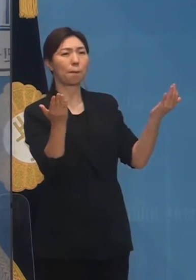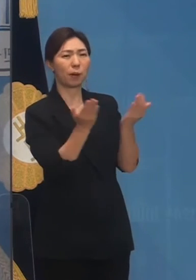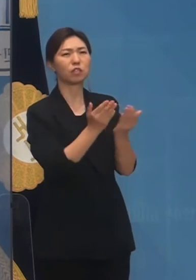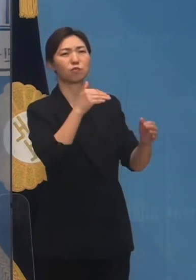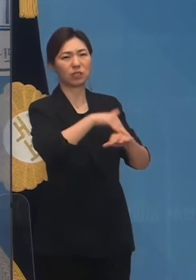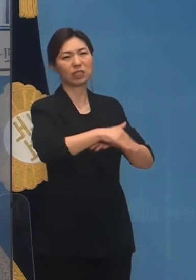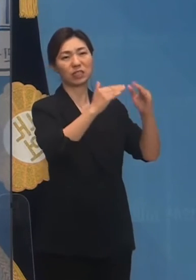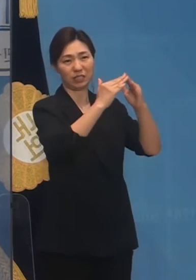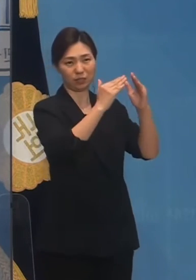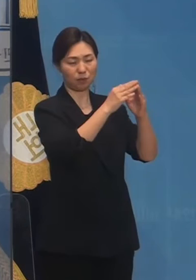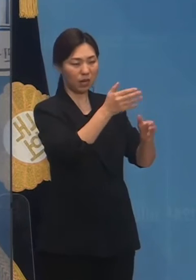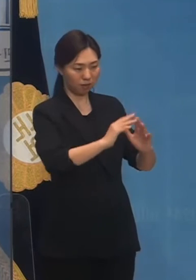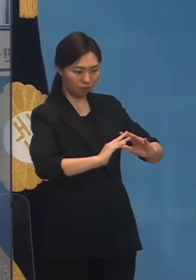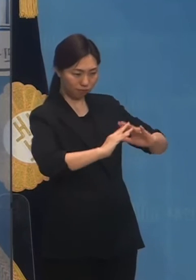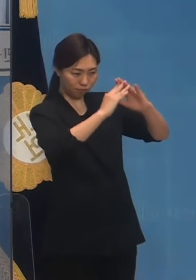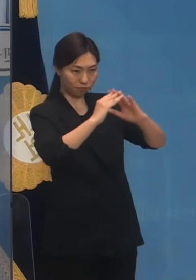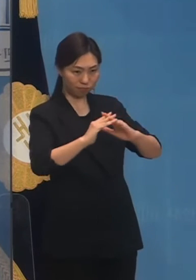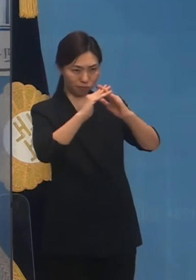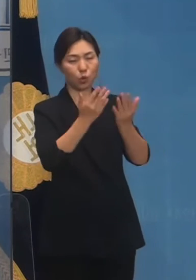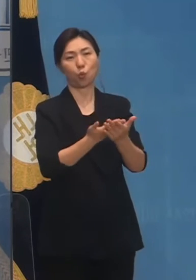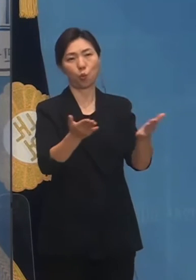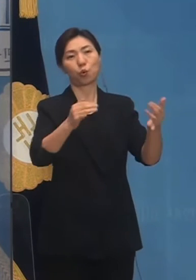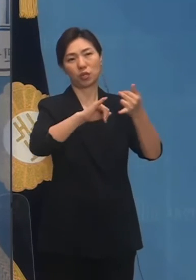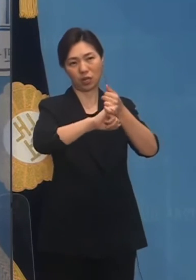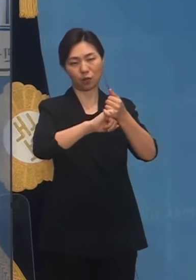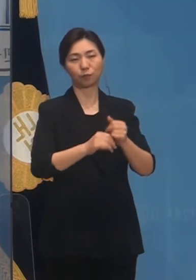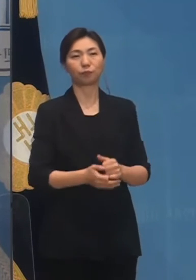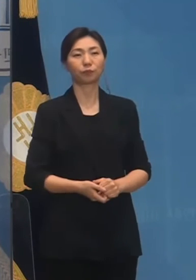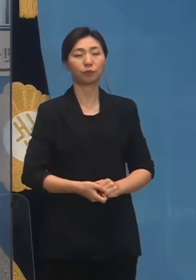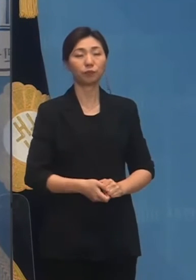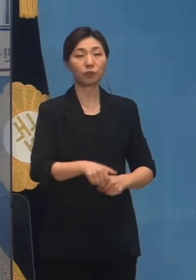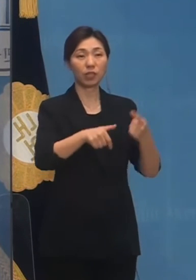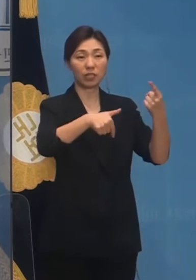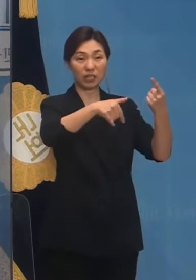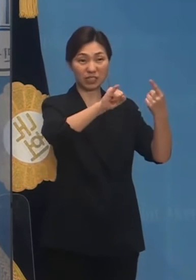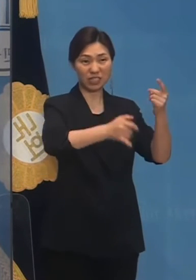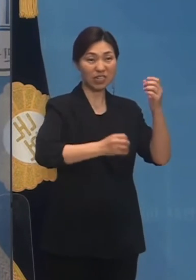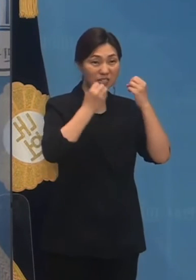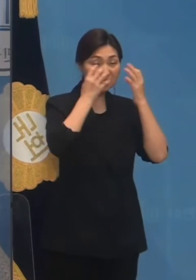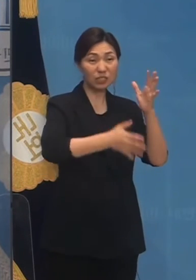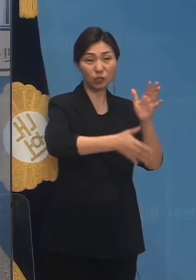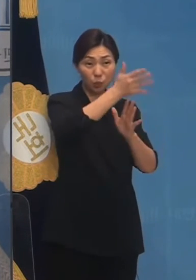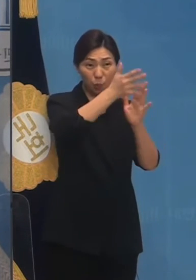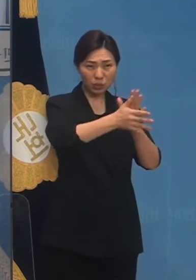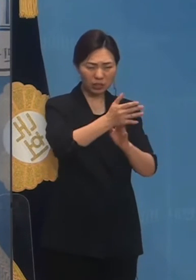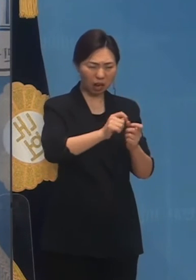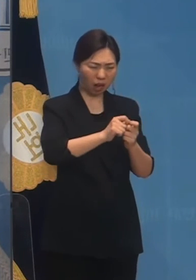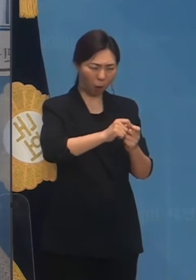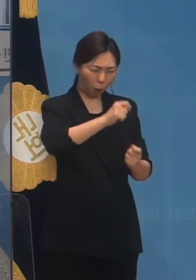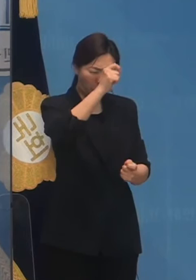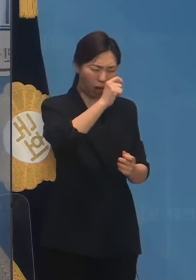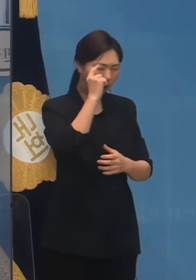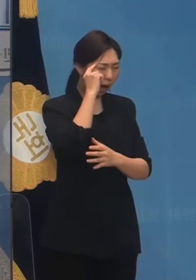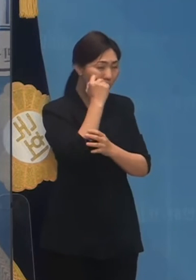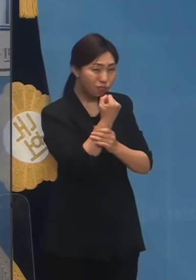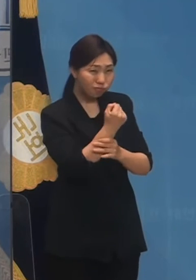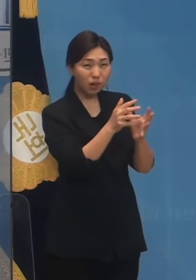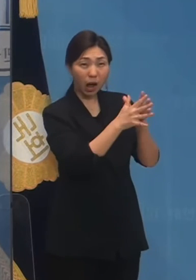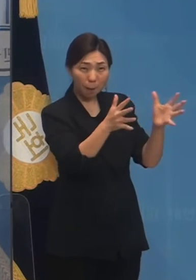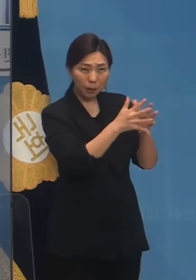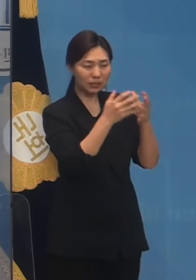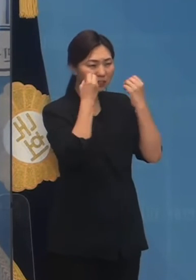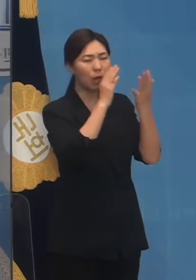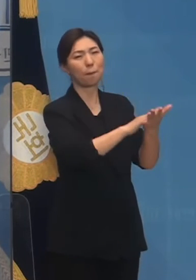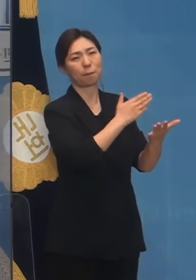개발하여 공급하겠습니다. 일기 신도시 등 오래된 아파트 지역의 리모델링 사업을 적극 지원하고